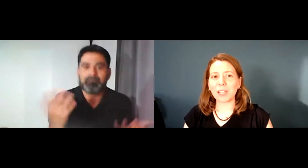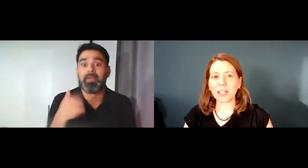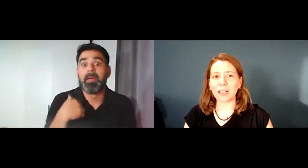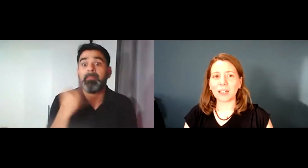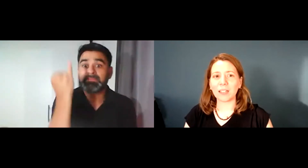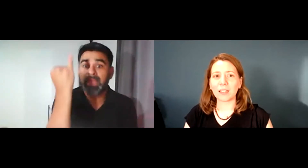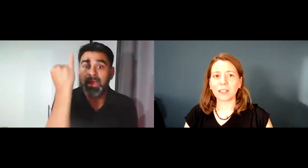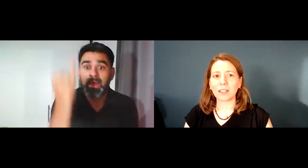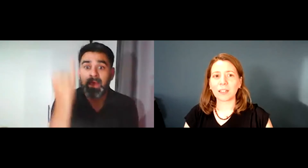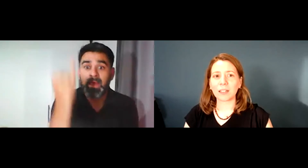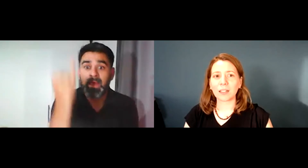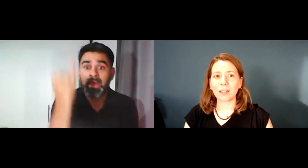flaca.